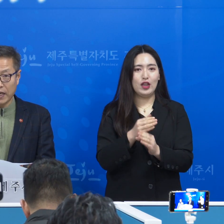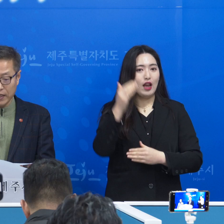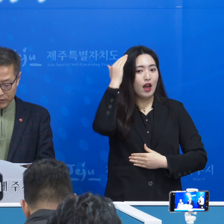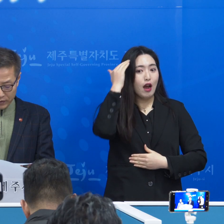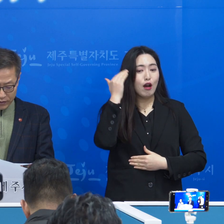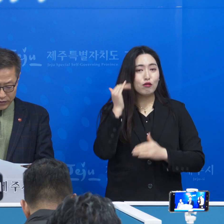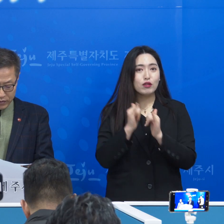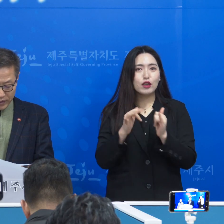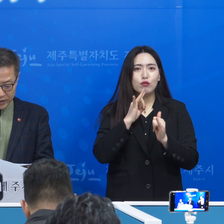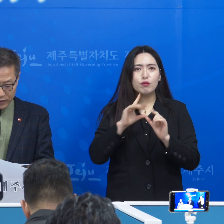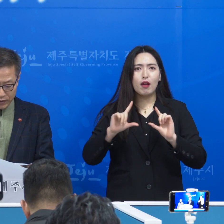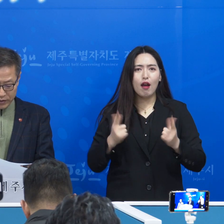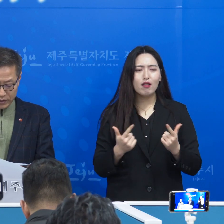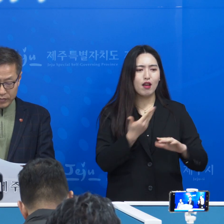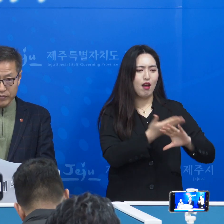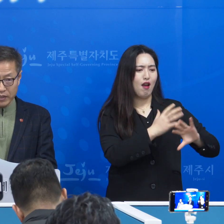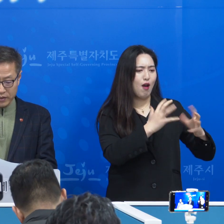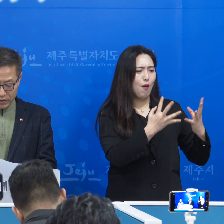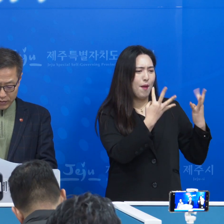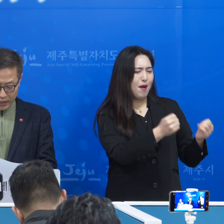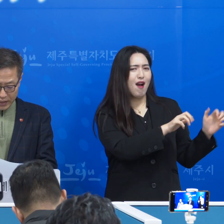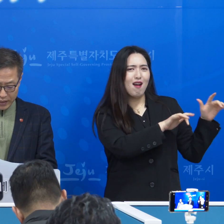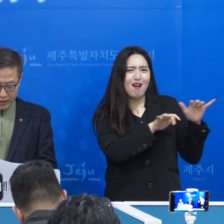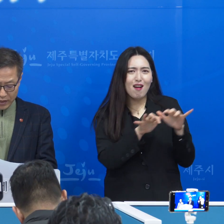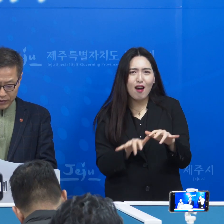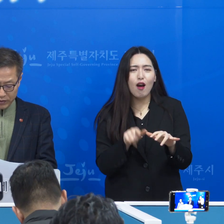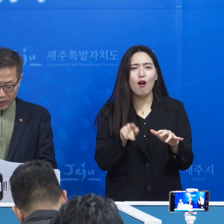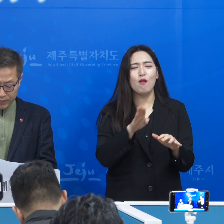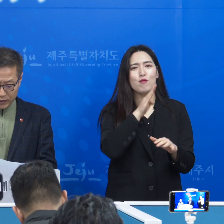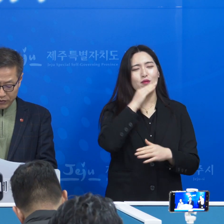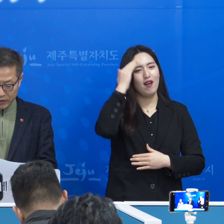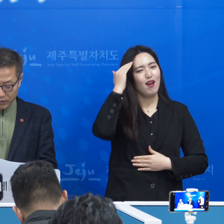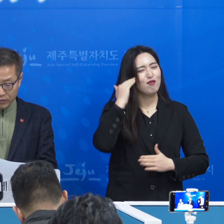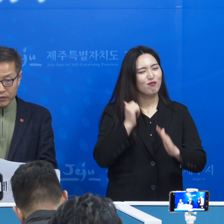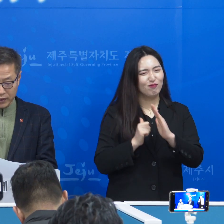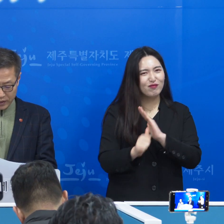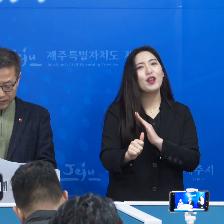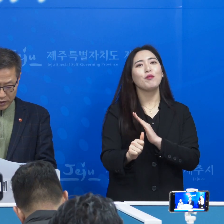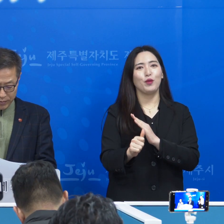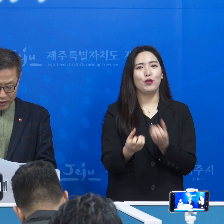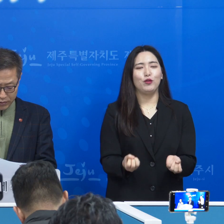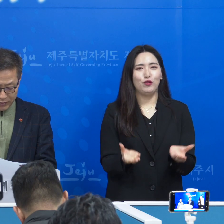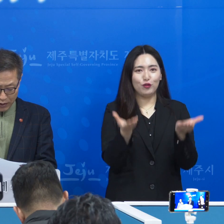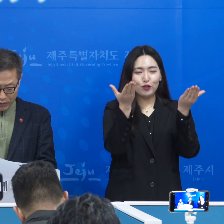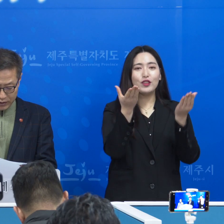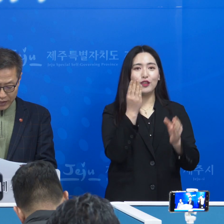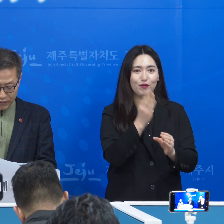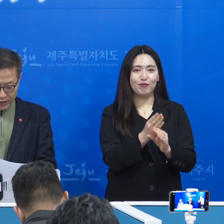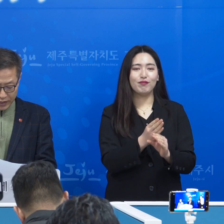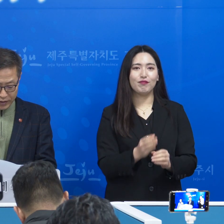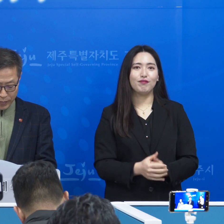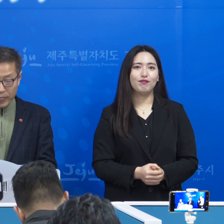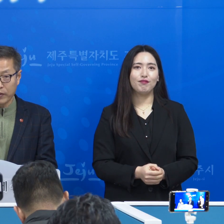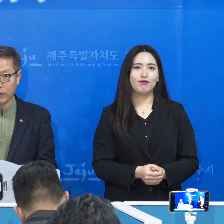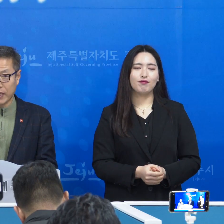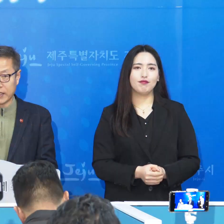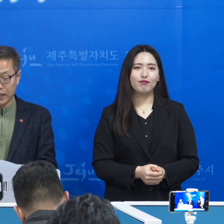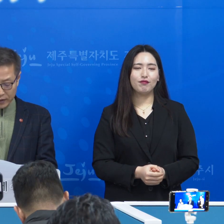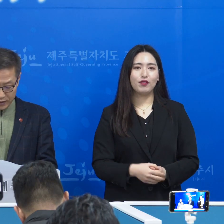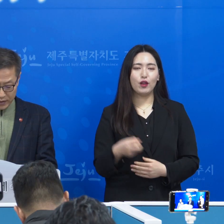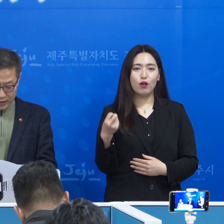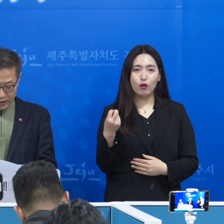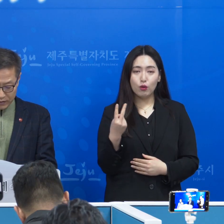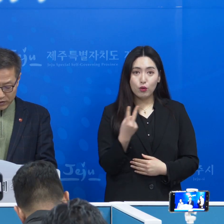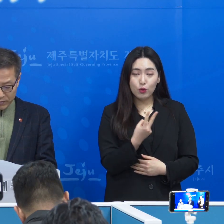한국인들뿐만 아니라 외국인들도 많이 찾고 있는 명실공히 대한민국 대표 축제로 자리매김하고 있는 가운데